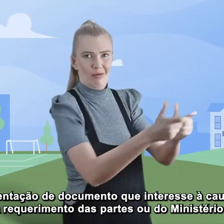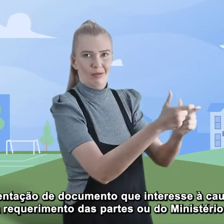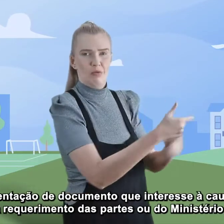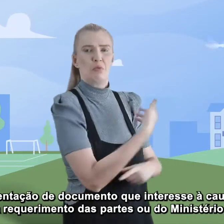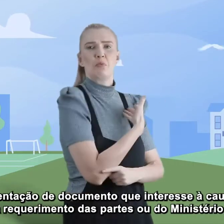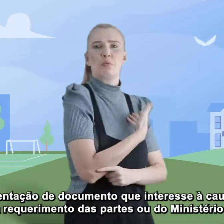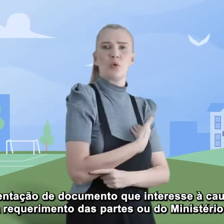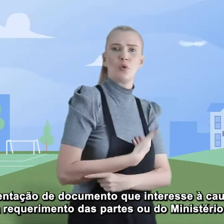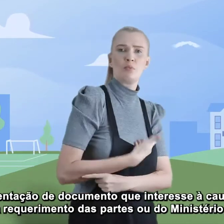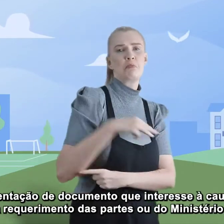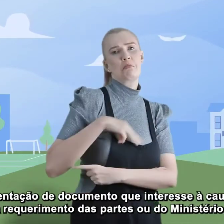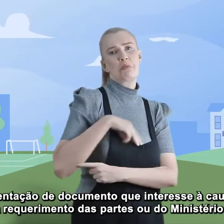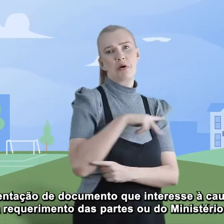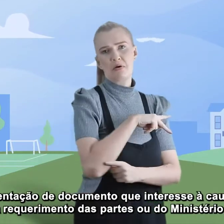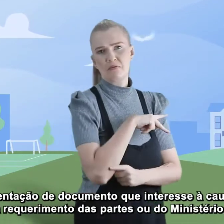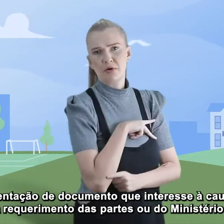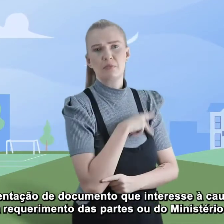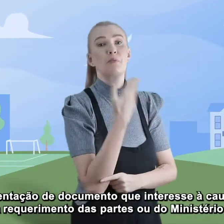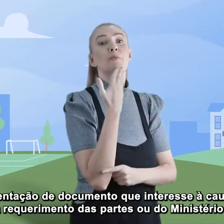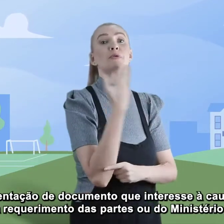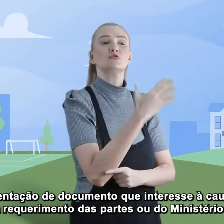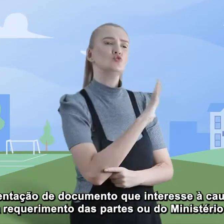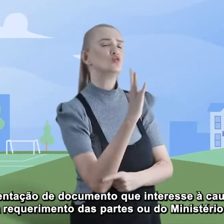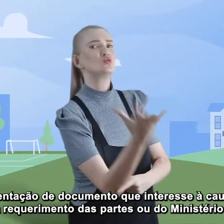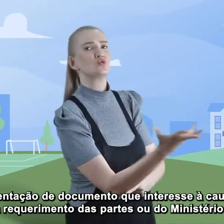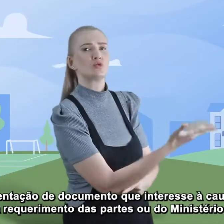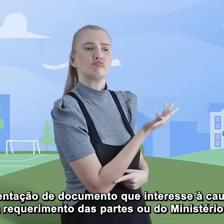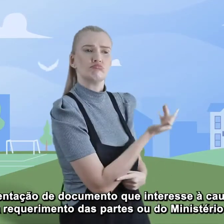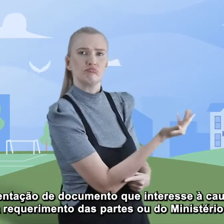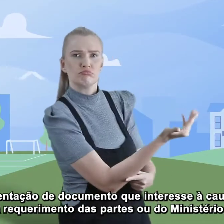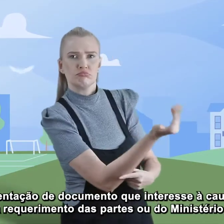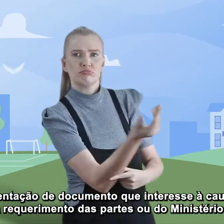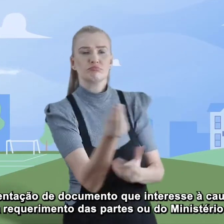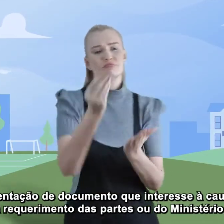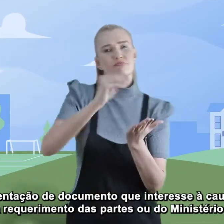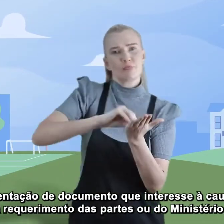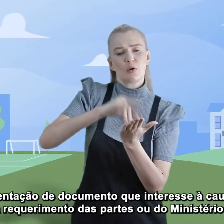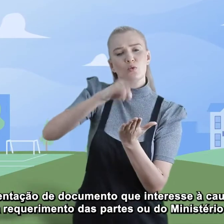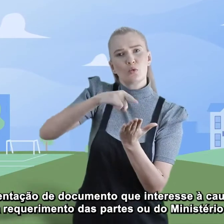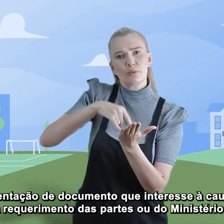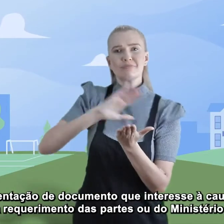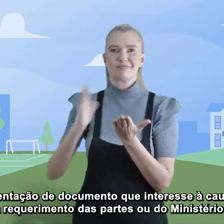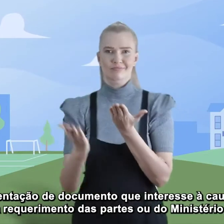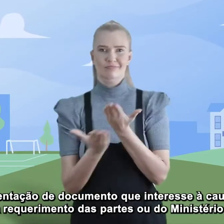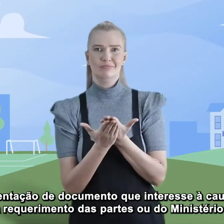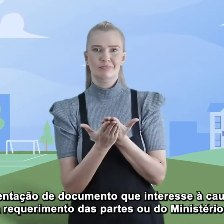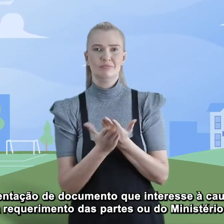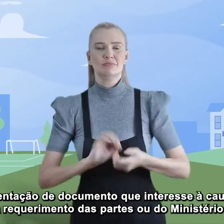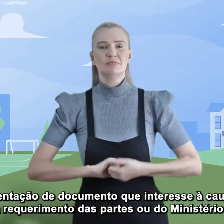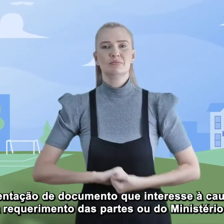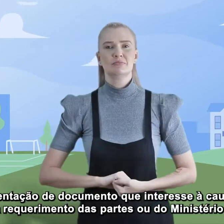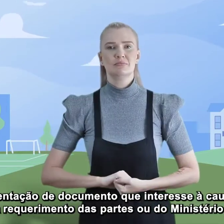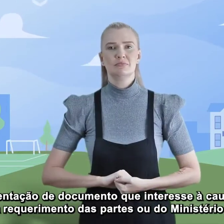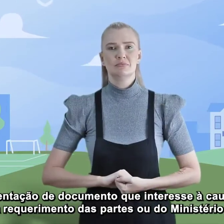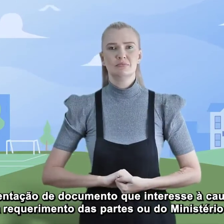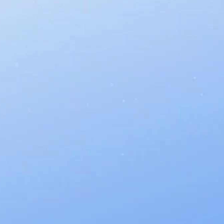documento que interesse a causa, de ofício ou a requerimento das partes ou do Ministério Público.